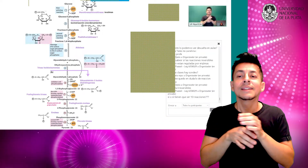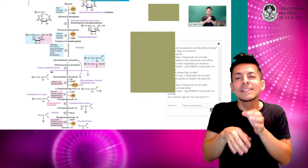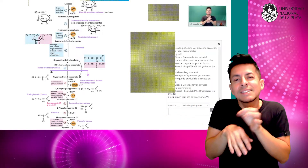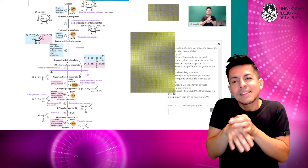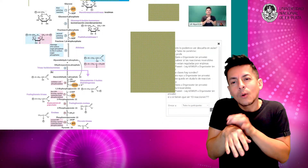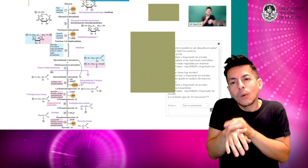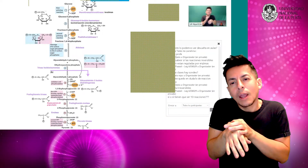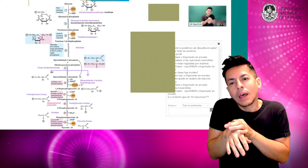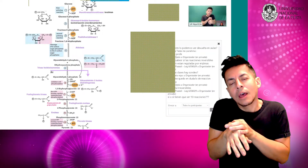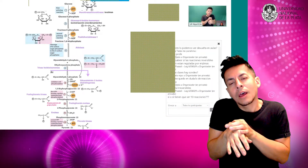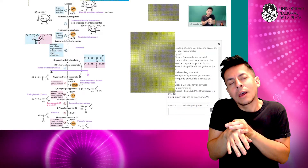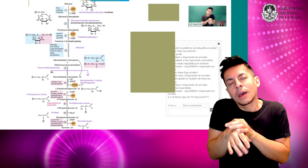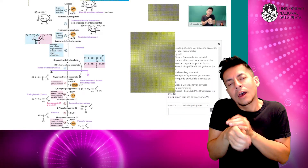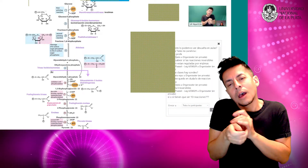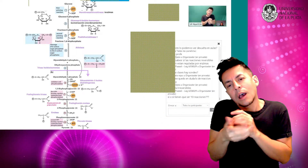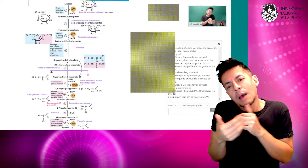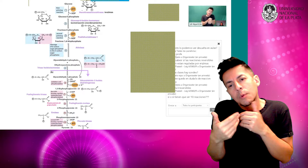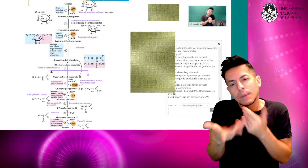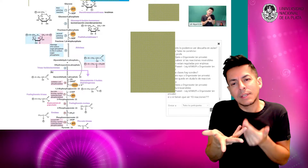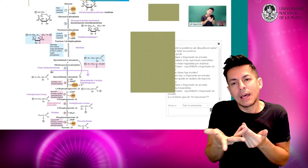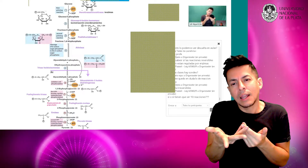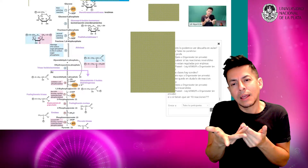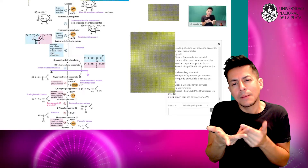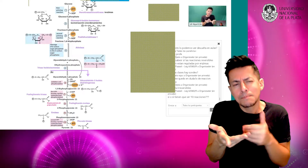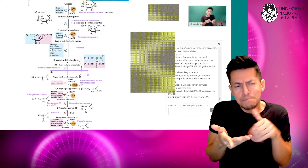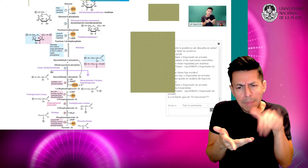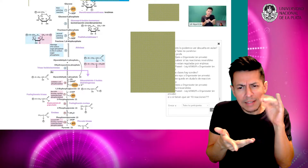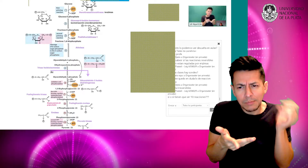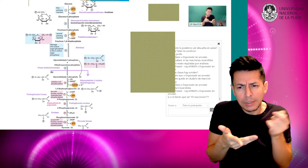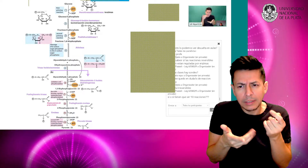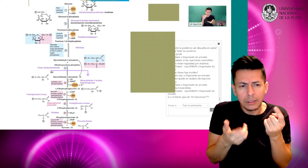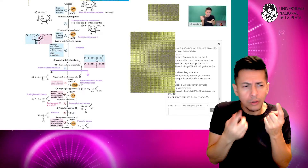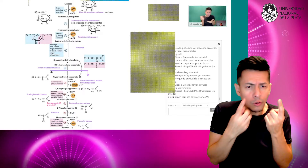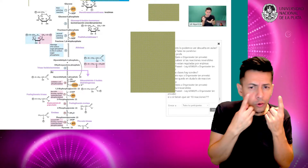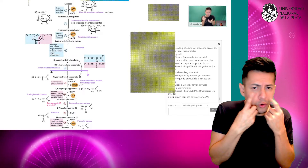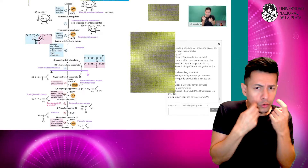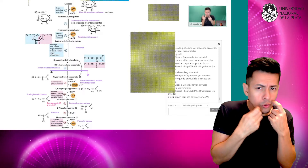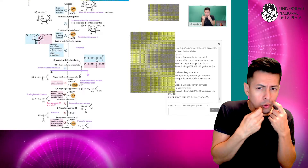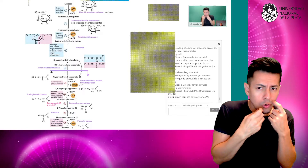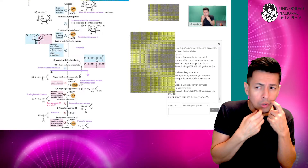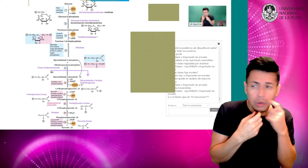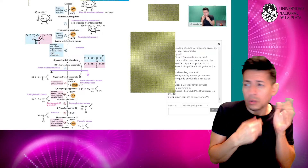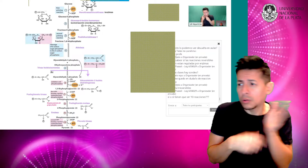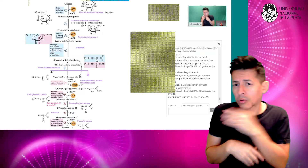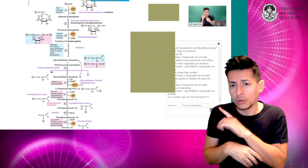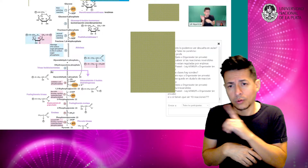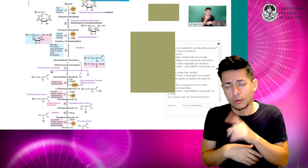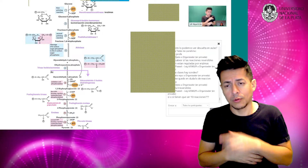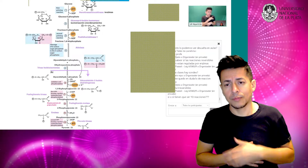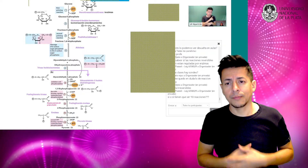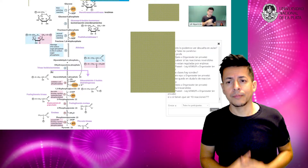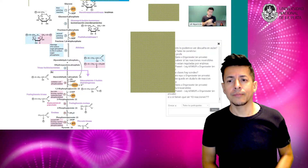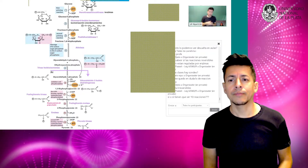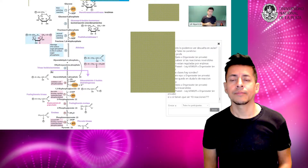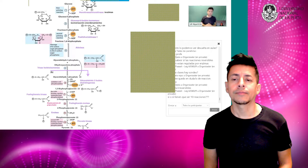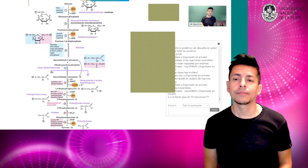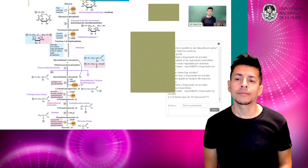reacciones más importantes, digamos, del organismo.